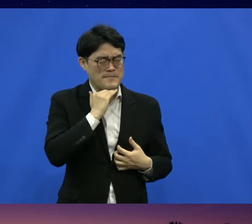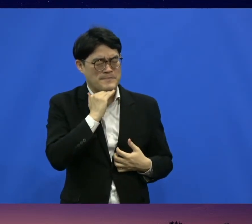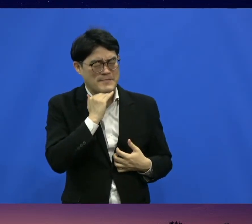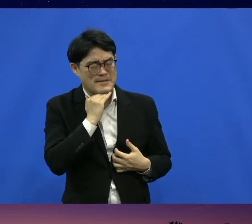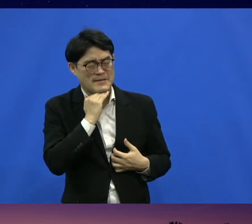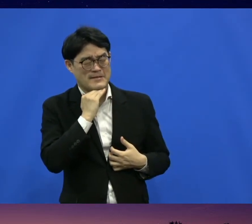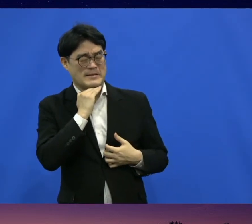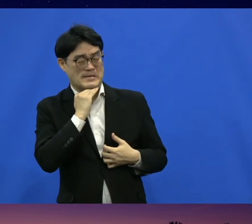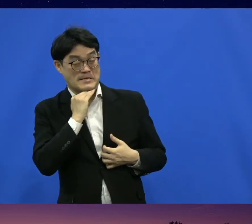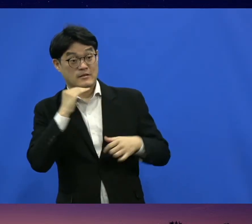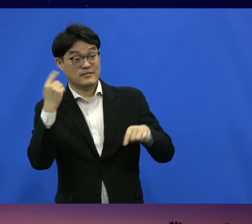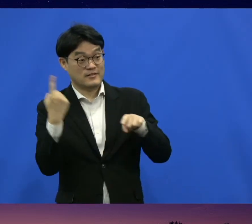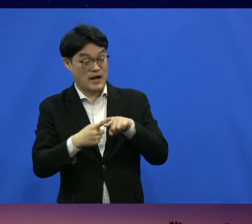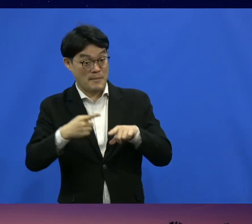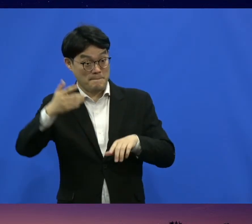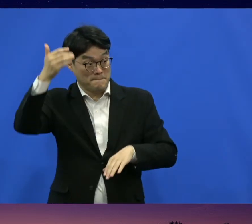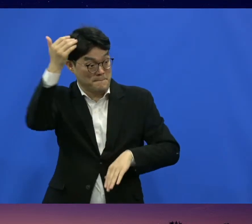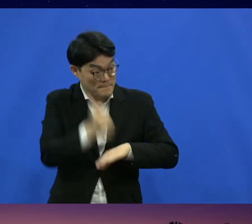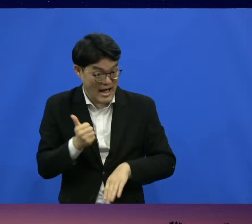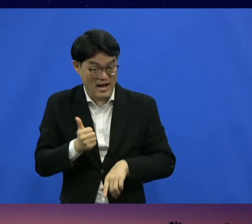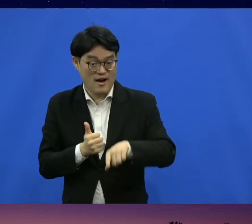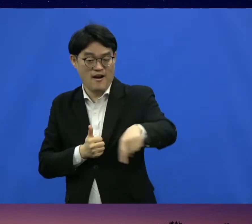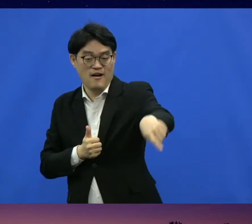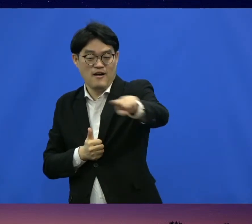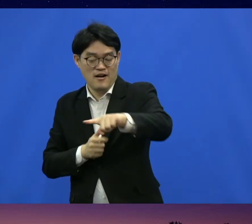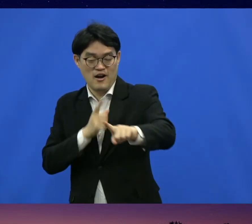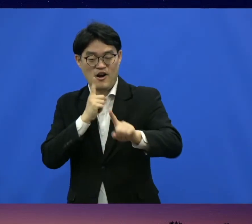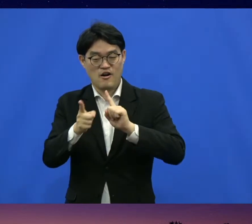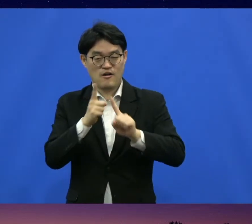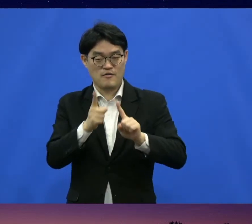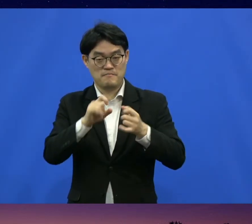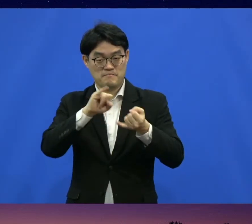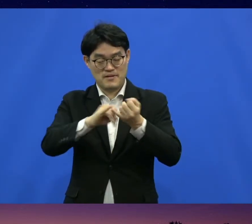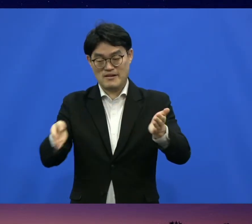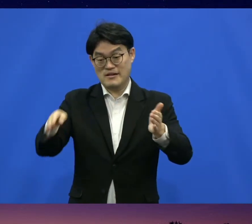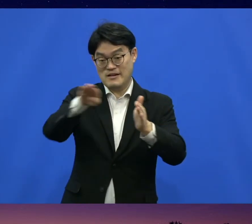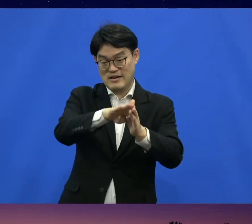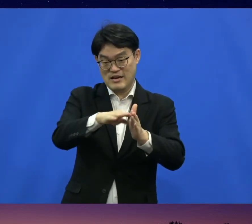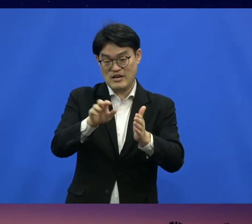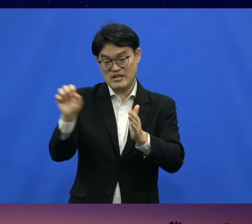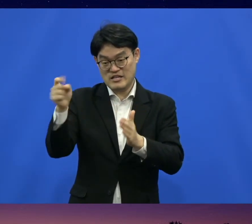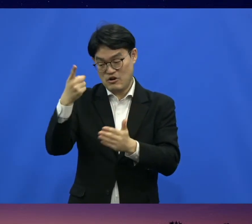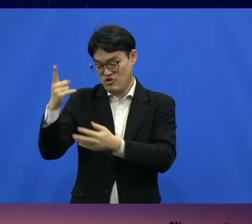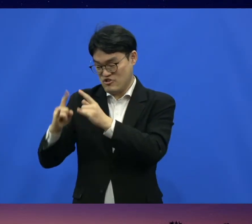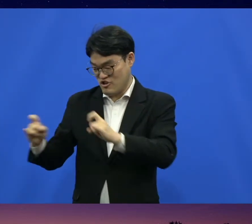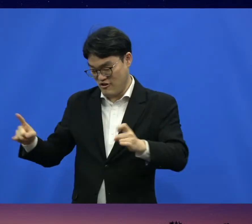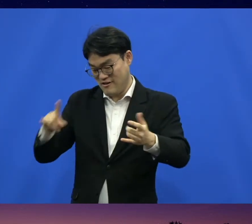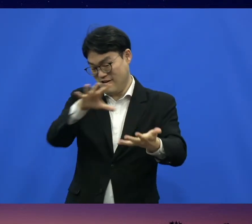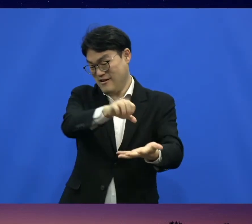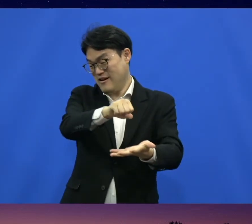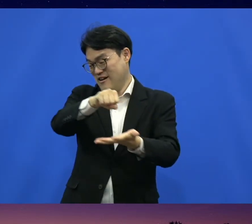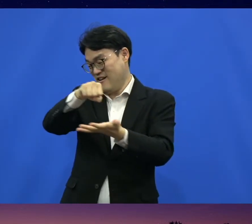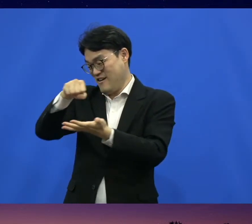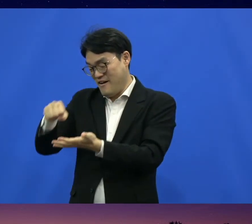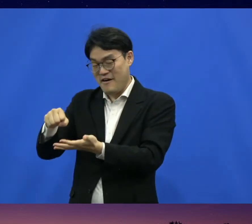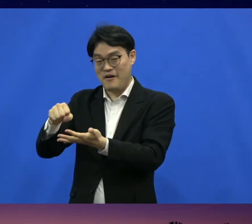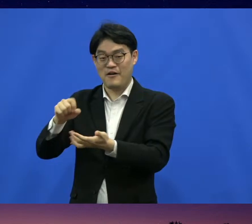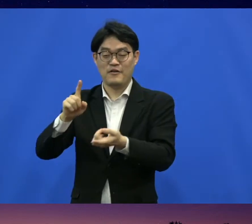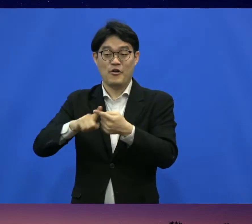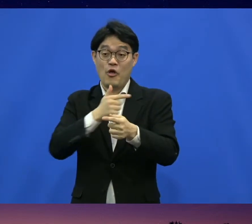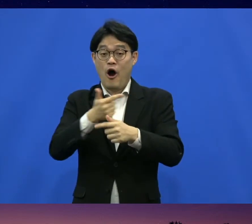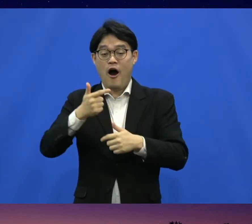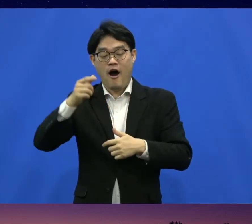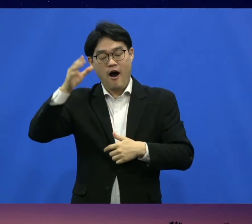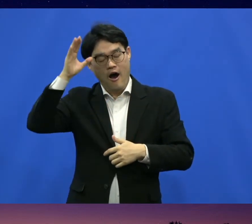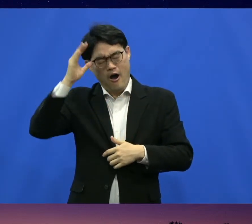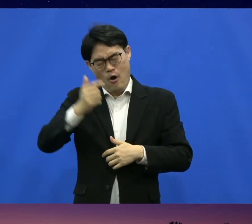이제 다시 이 다윗 성으로 돌아오게 하는 이것을 생각하니까 뭐